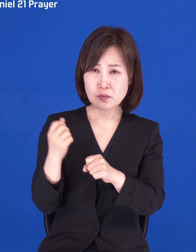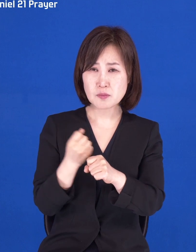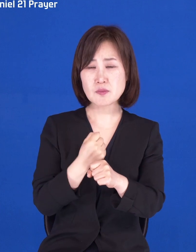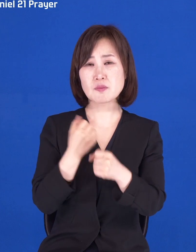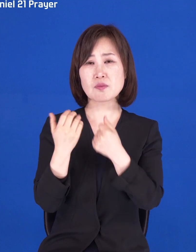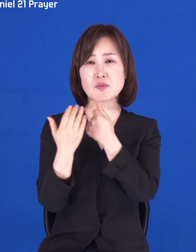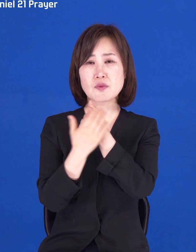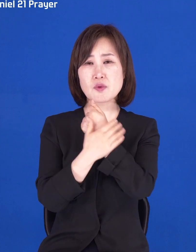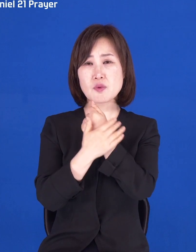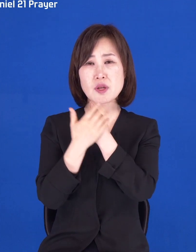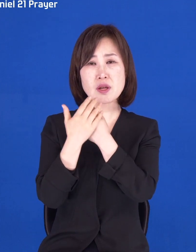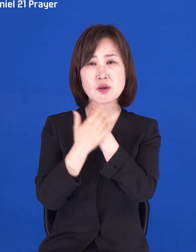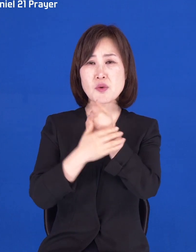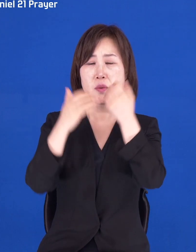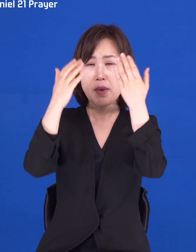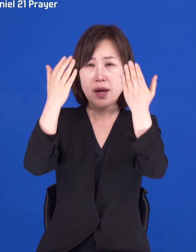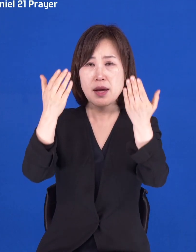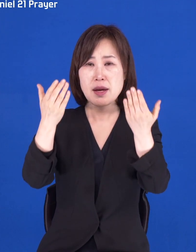공로